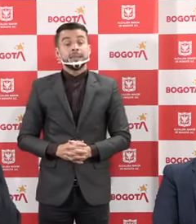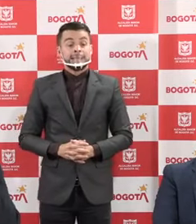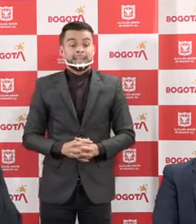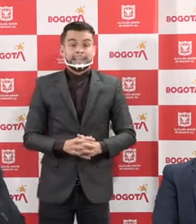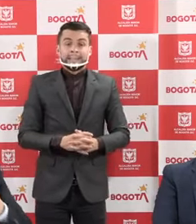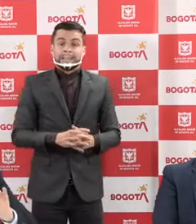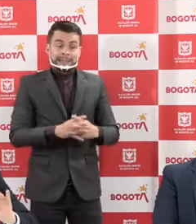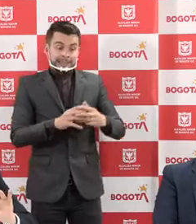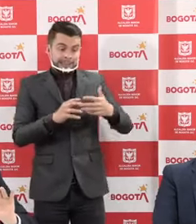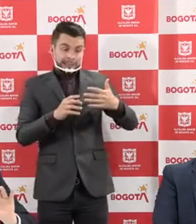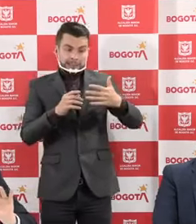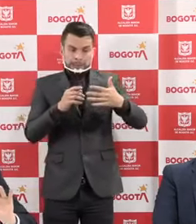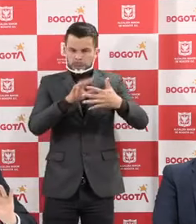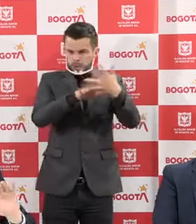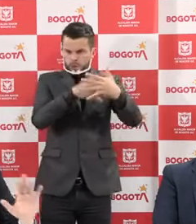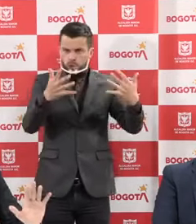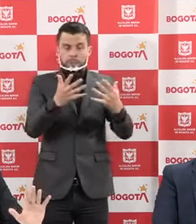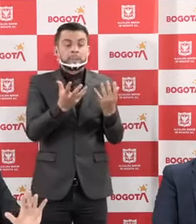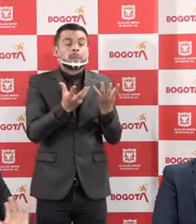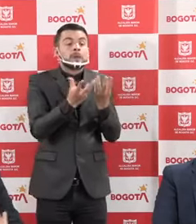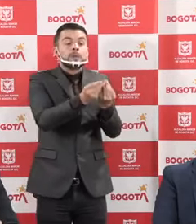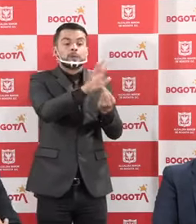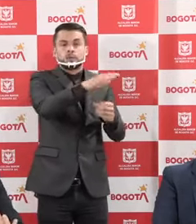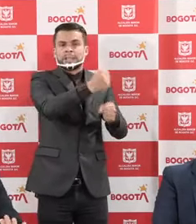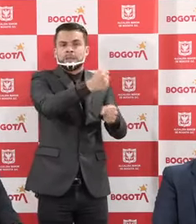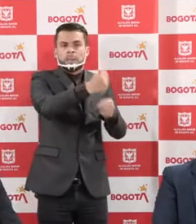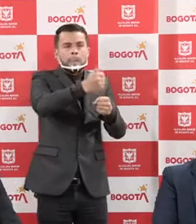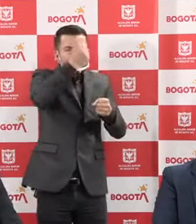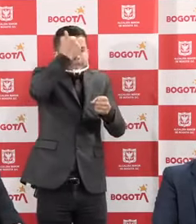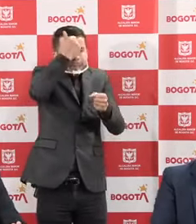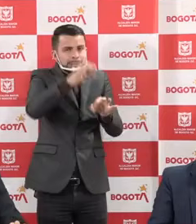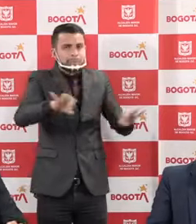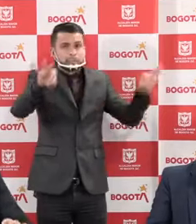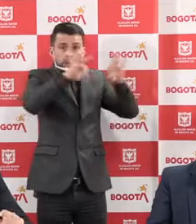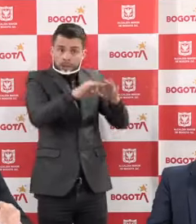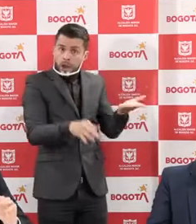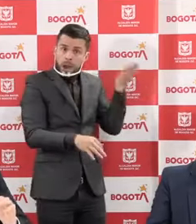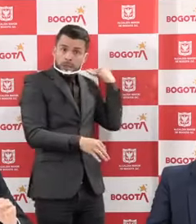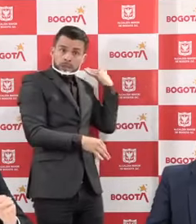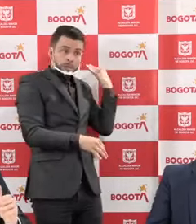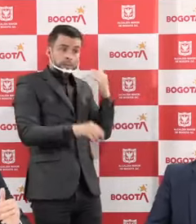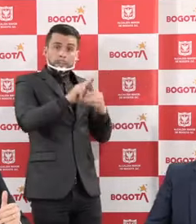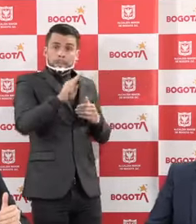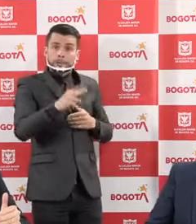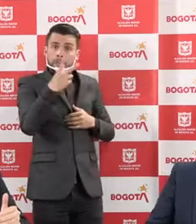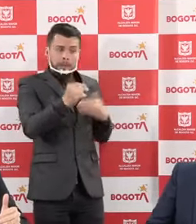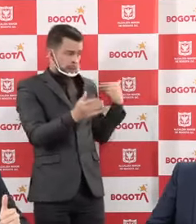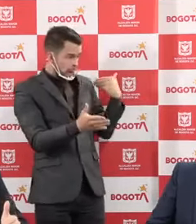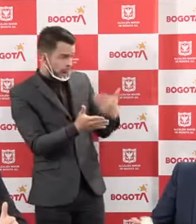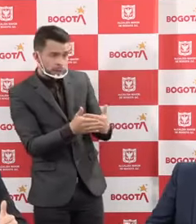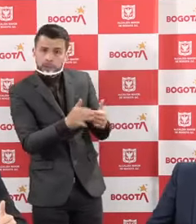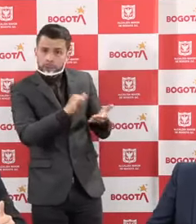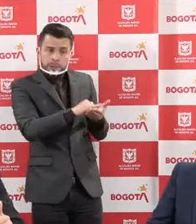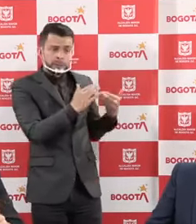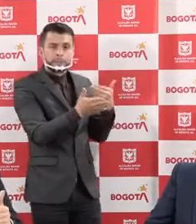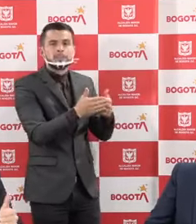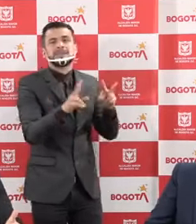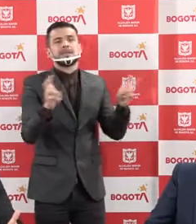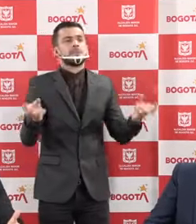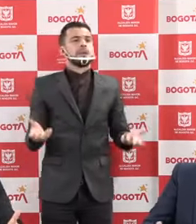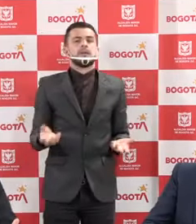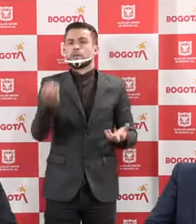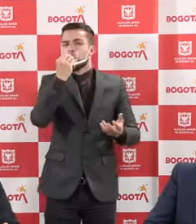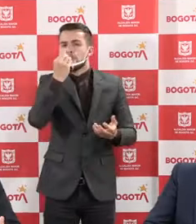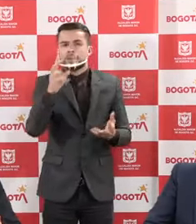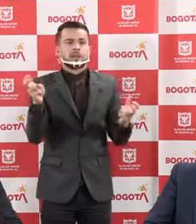son aquellos que nunca pararon incluso en los días de cuarentena estricta la venta de artículos de primera necesidad de